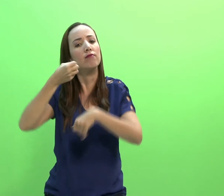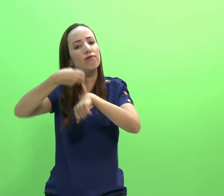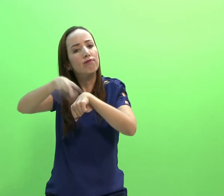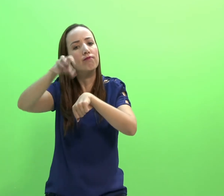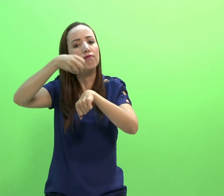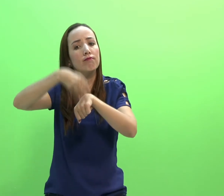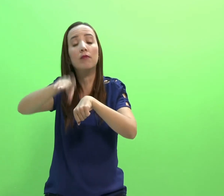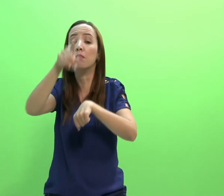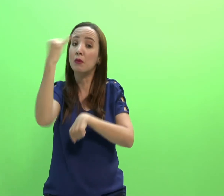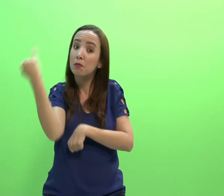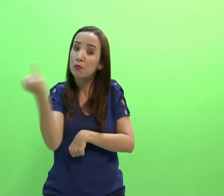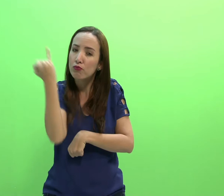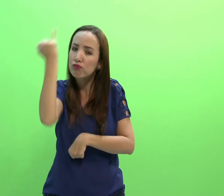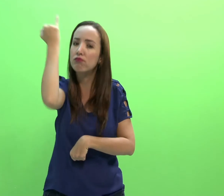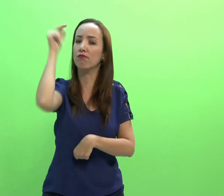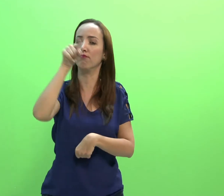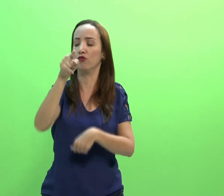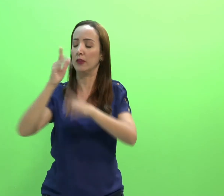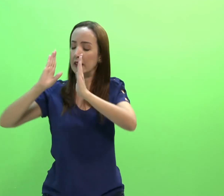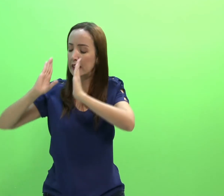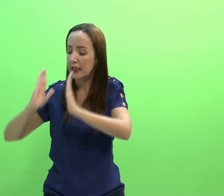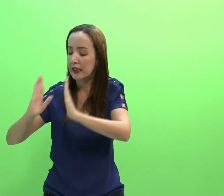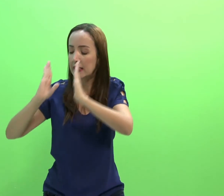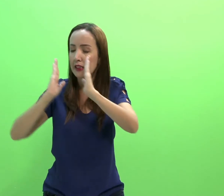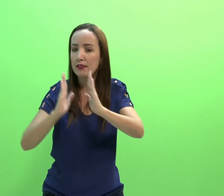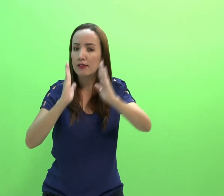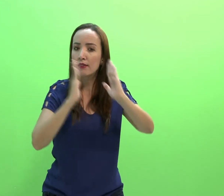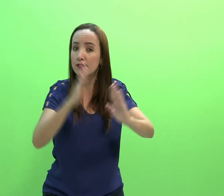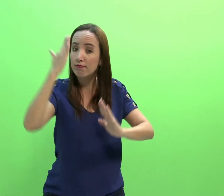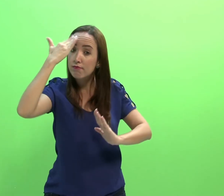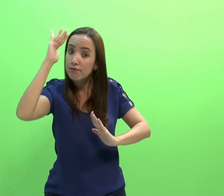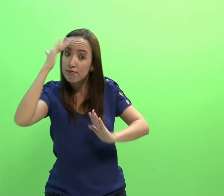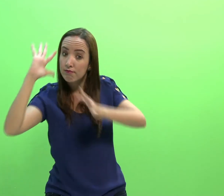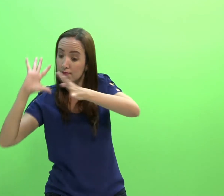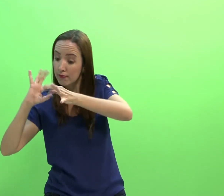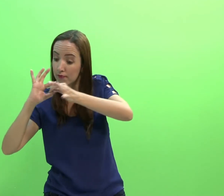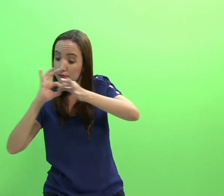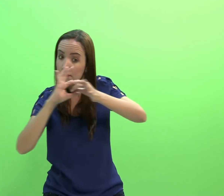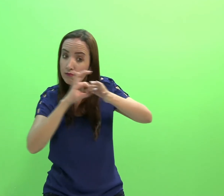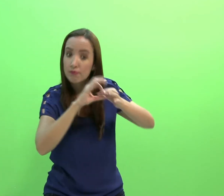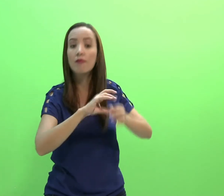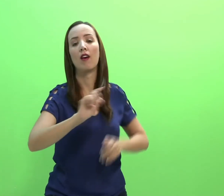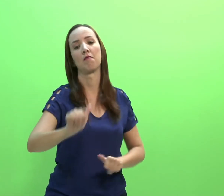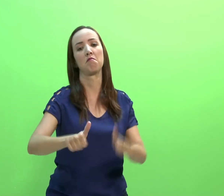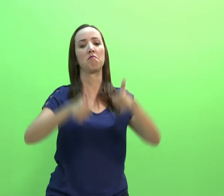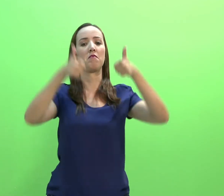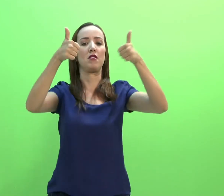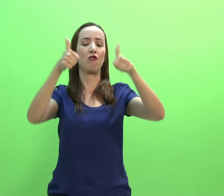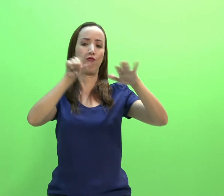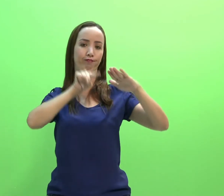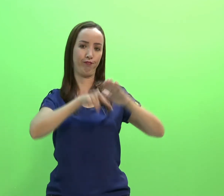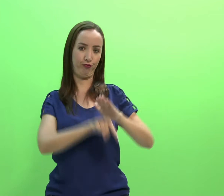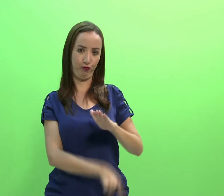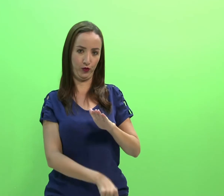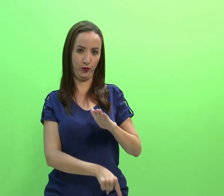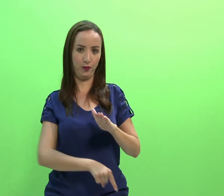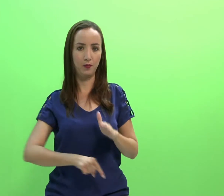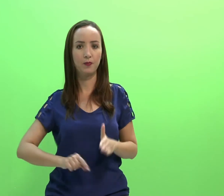nós tentaremos auxiliá-lo, porque isso é importante, você tem que entender esse processo, todas as aulas,